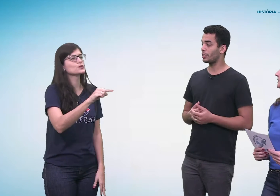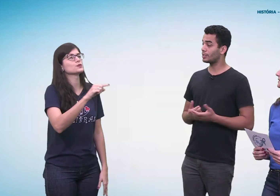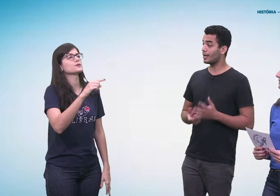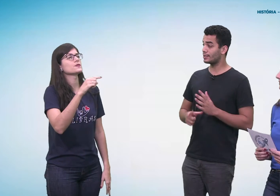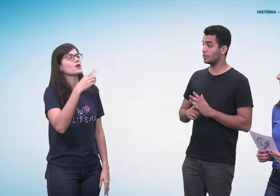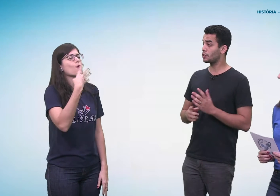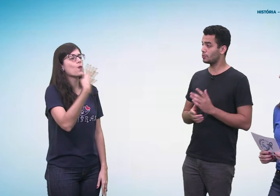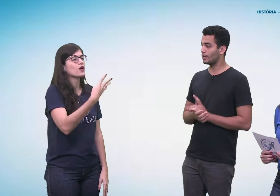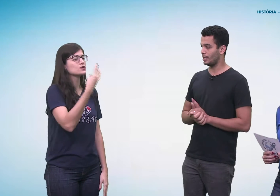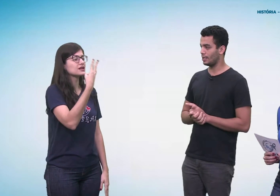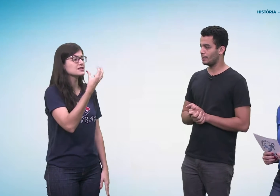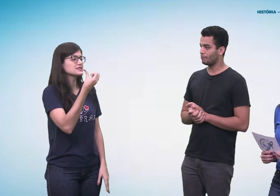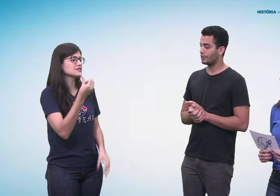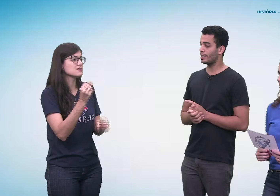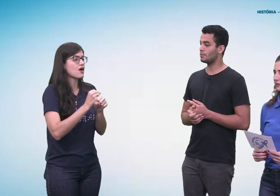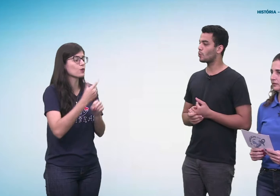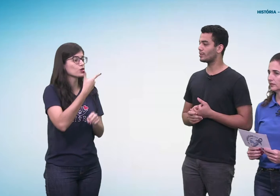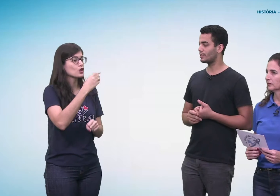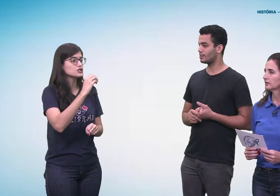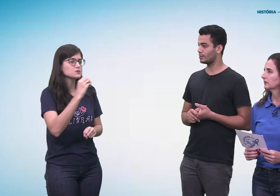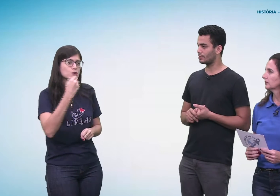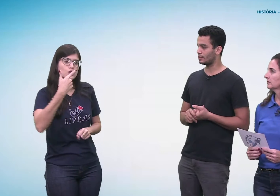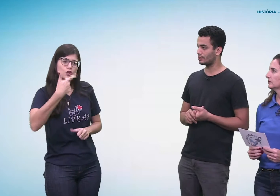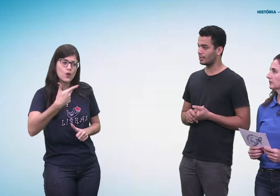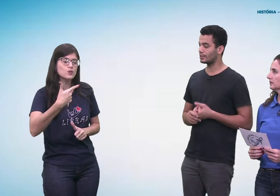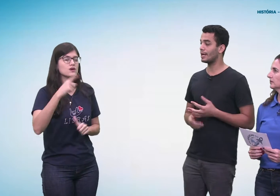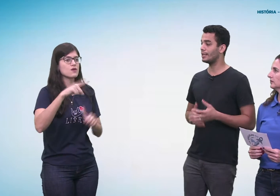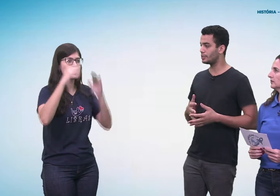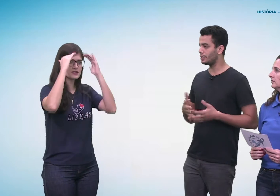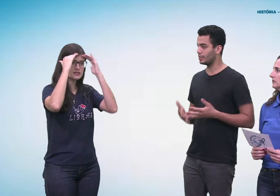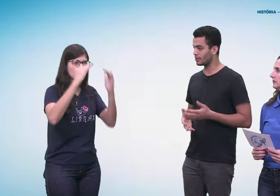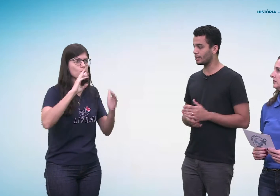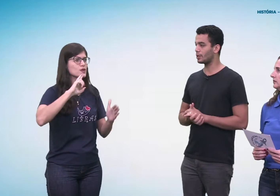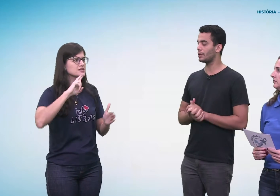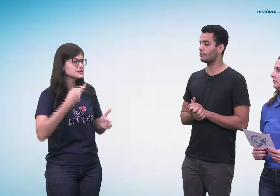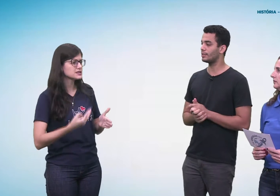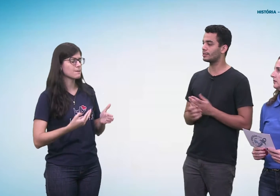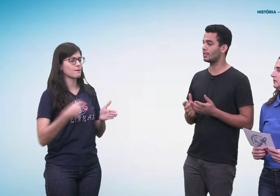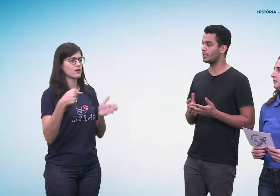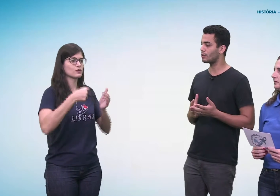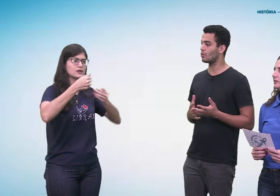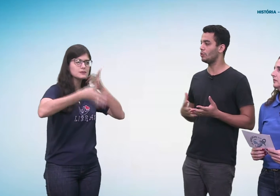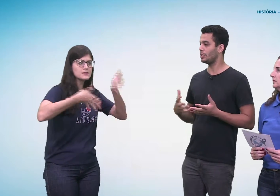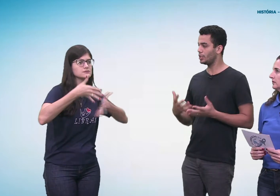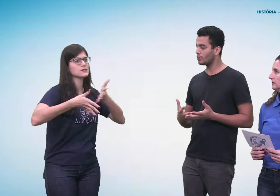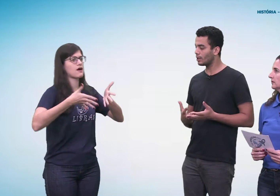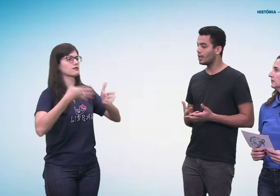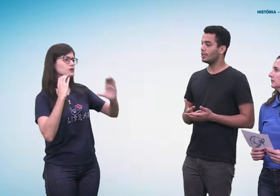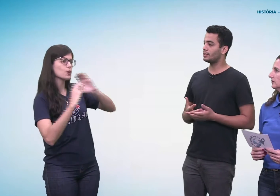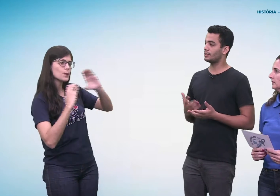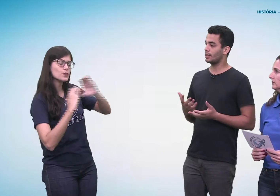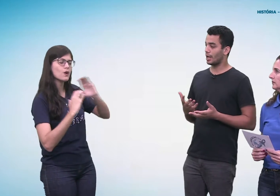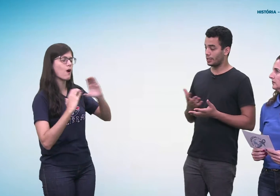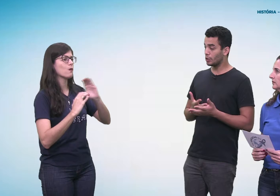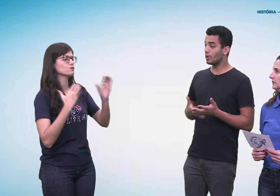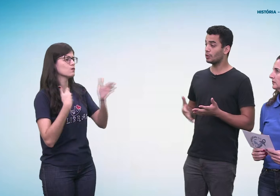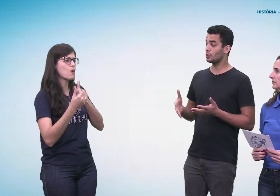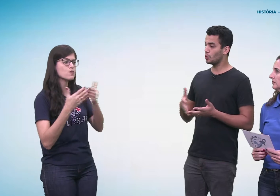já existe uma lei, 10.436, que é a Lei de Libras, que regulamenta essa língua como a língua do